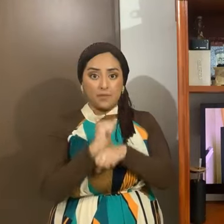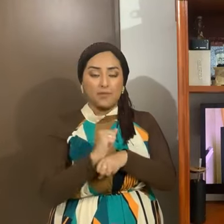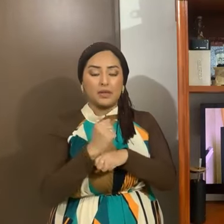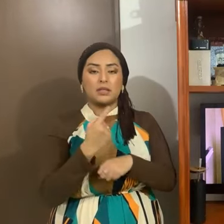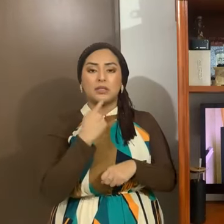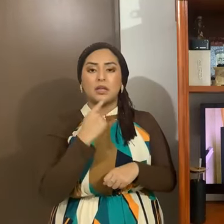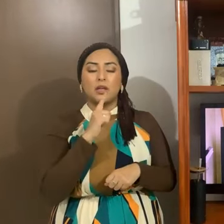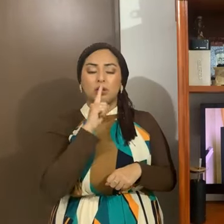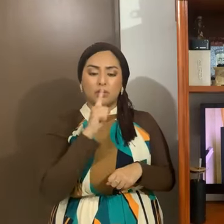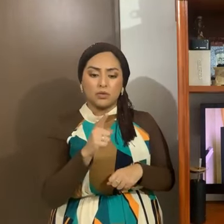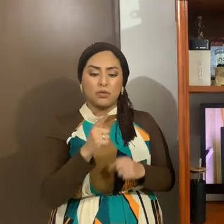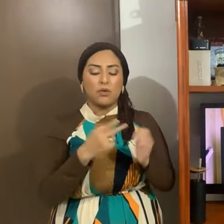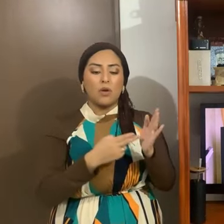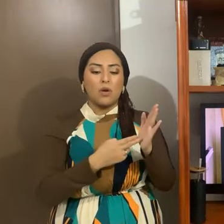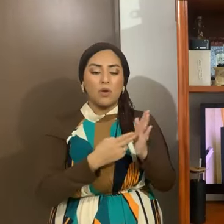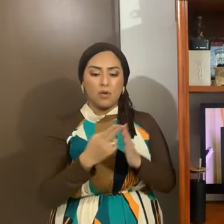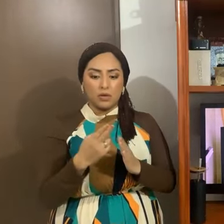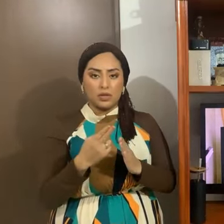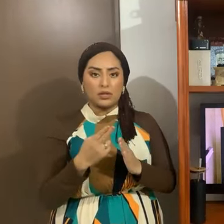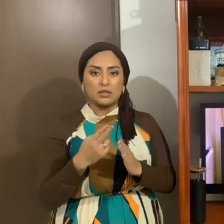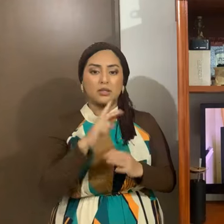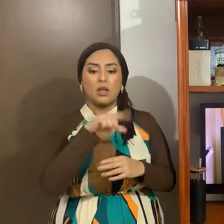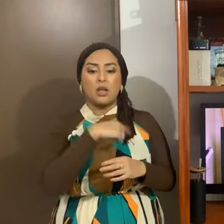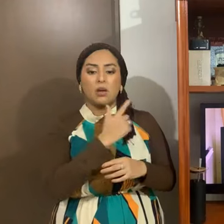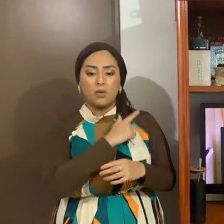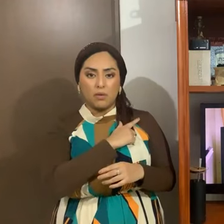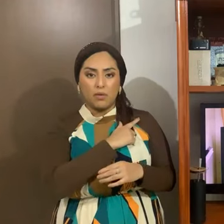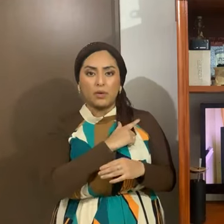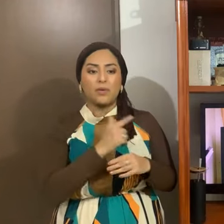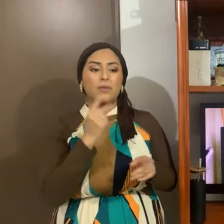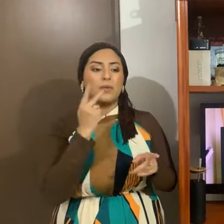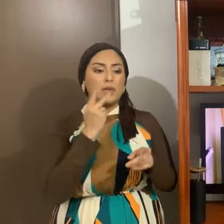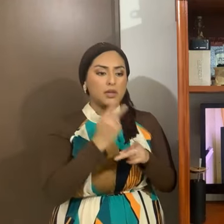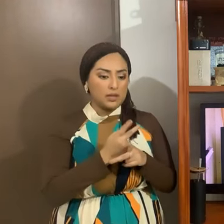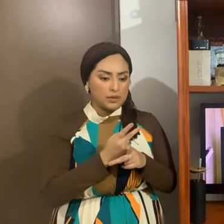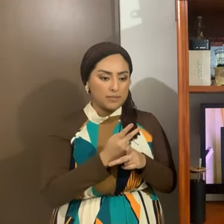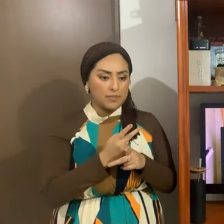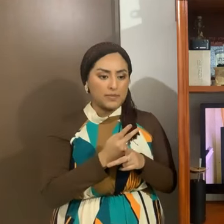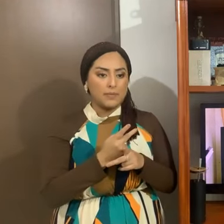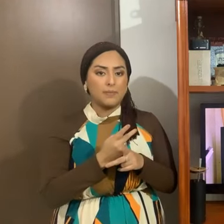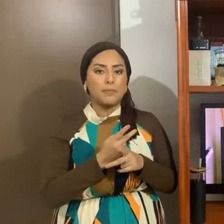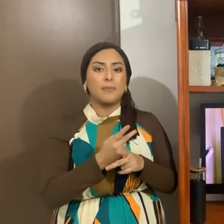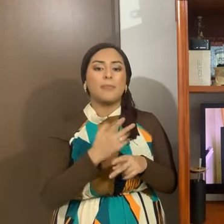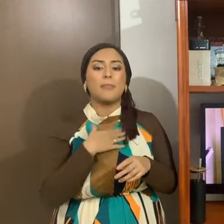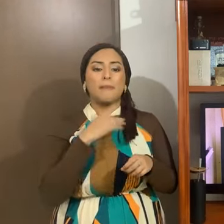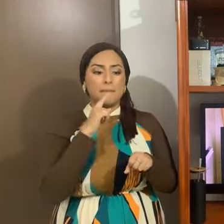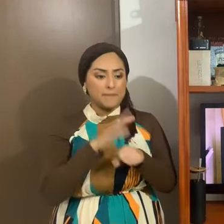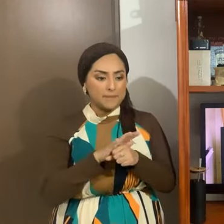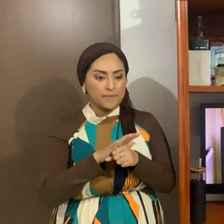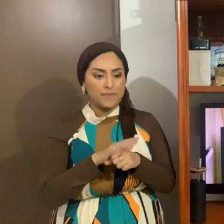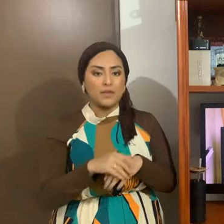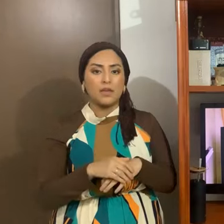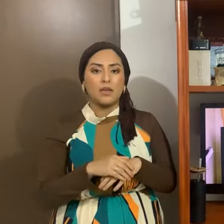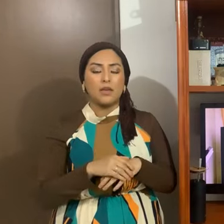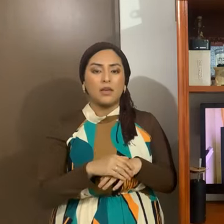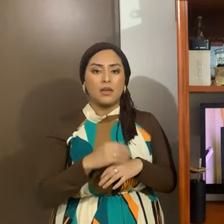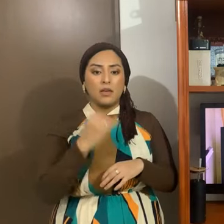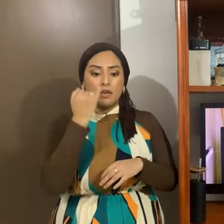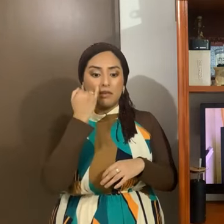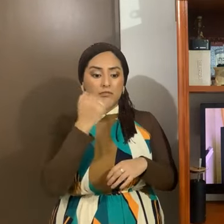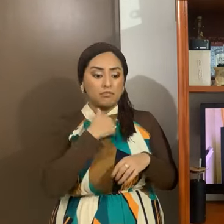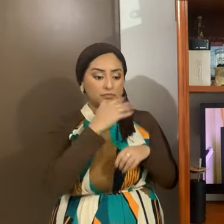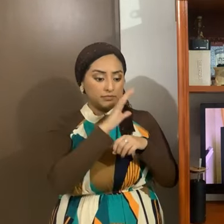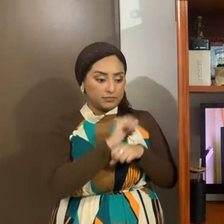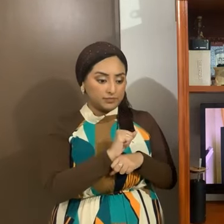la verdad, ser honesto, ser leal, ser cumplidor en mis compromisos. Si hábito es lo que